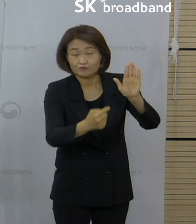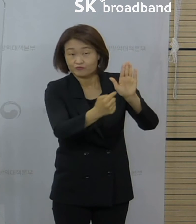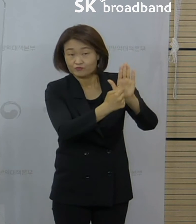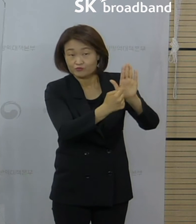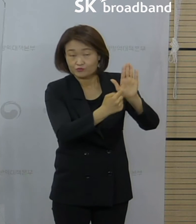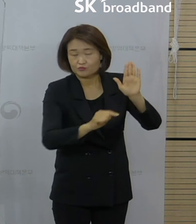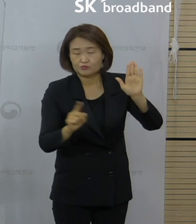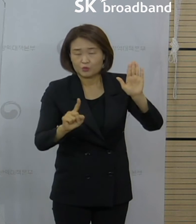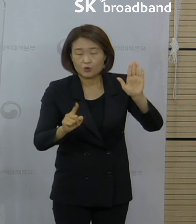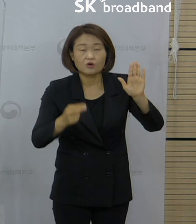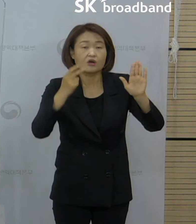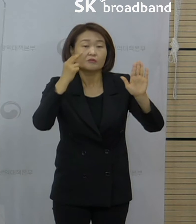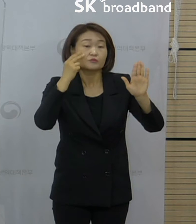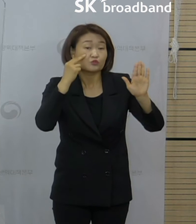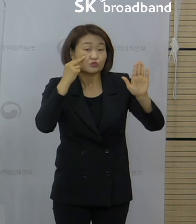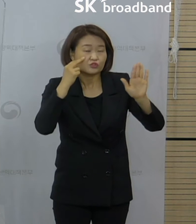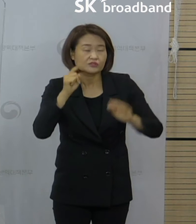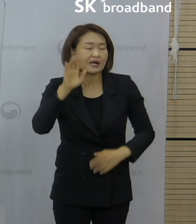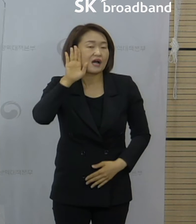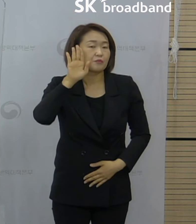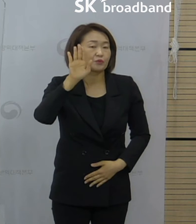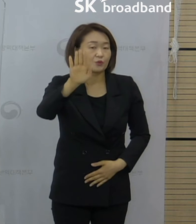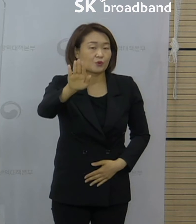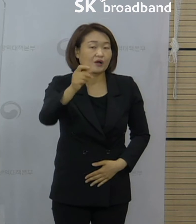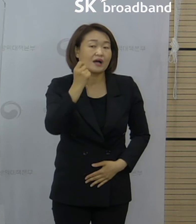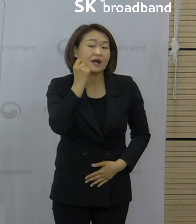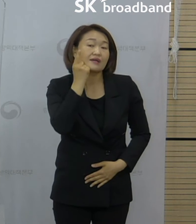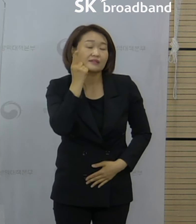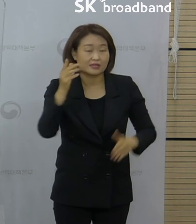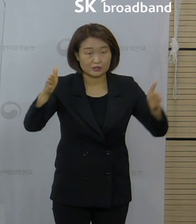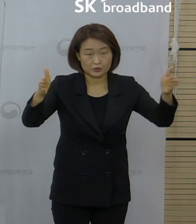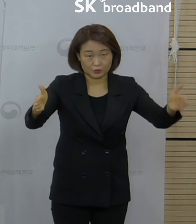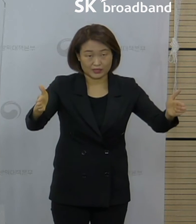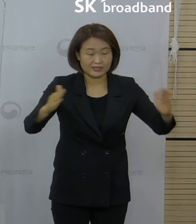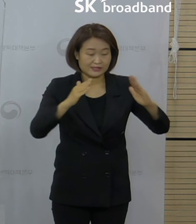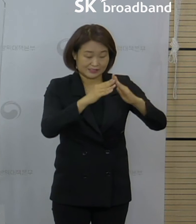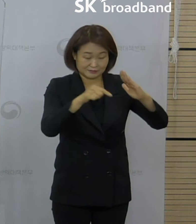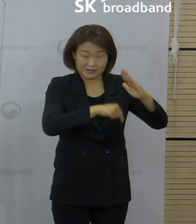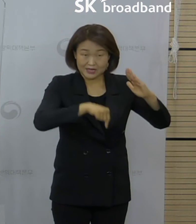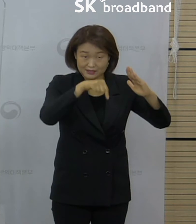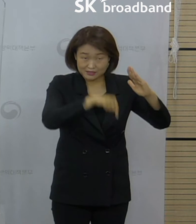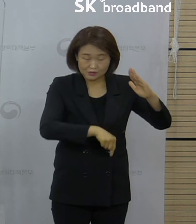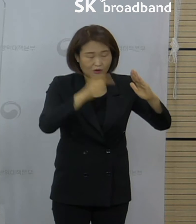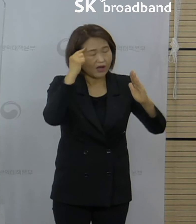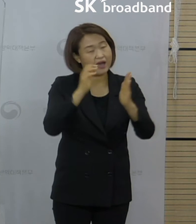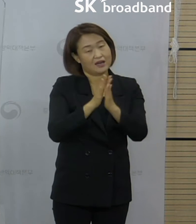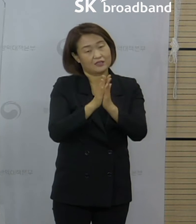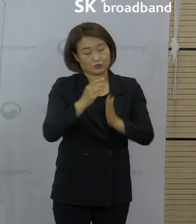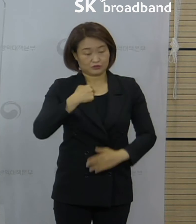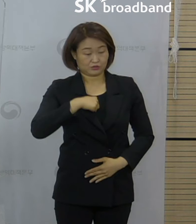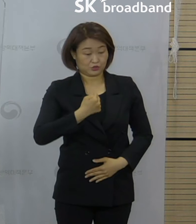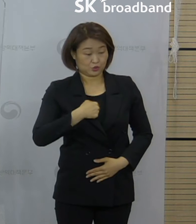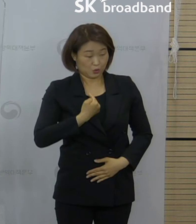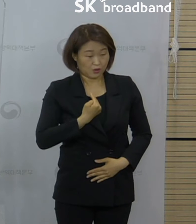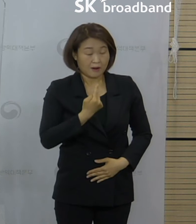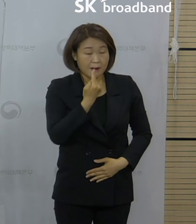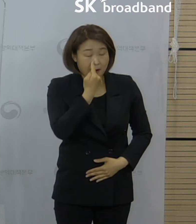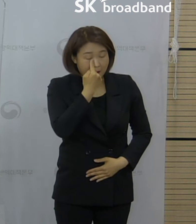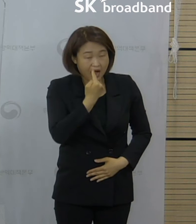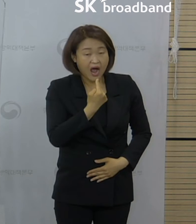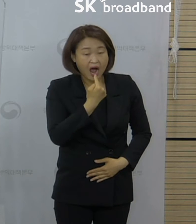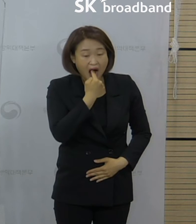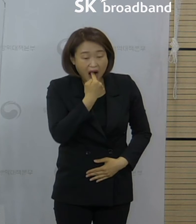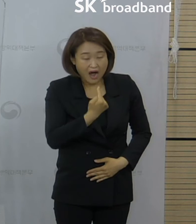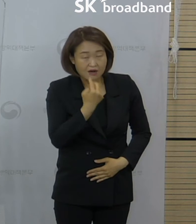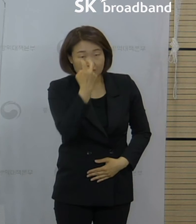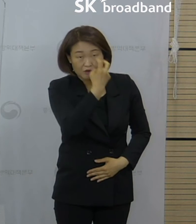미국에서도 앞으로 4주간 가정에서 스스로 검체를 채취해서 검사하는